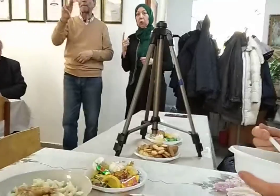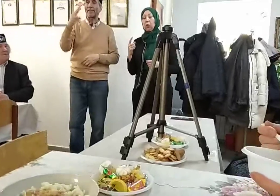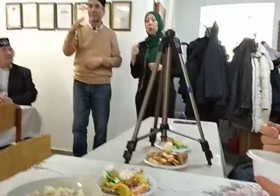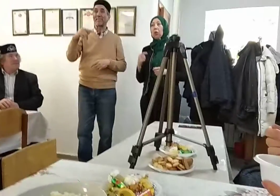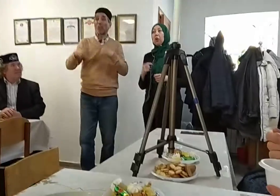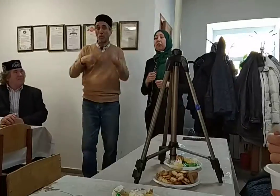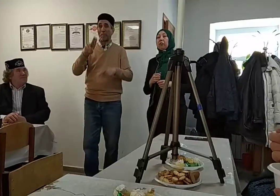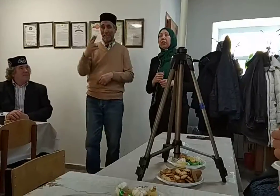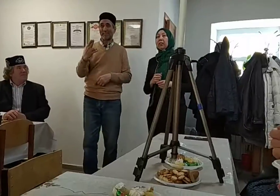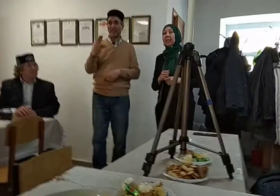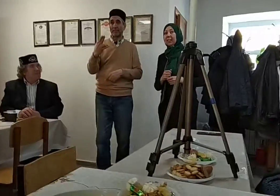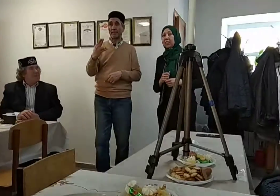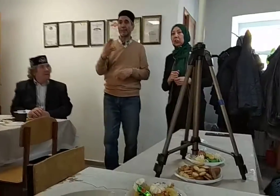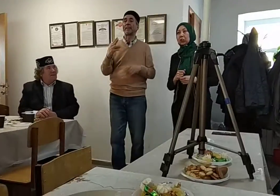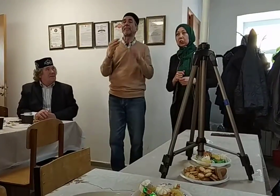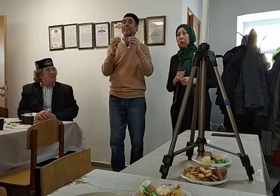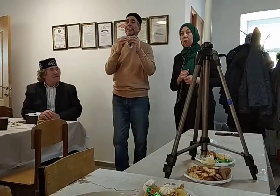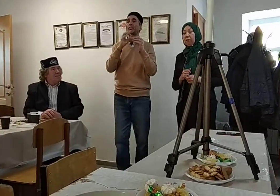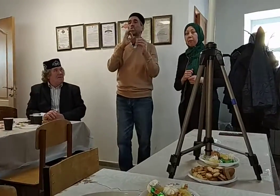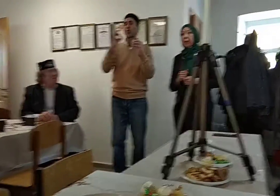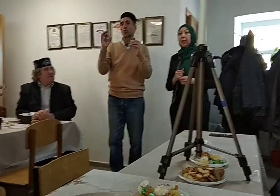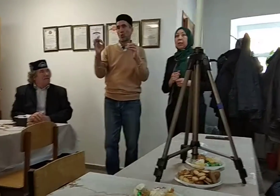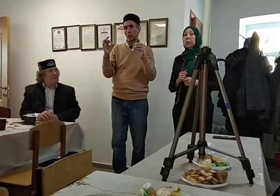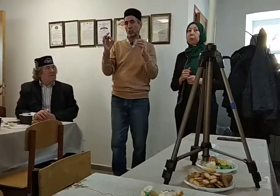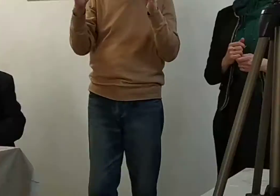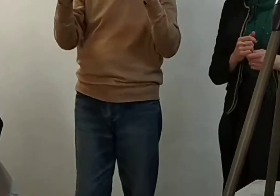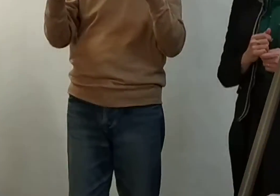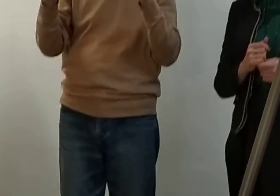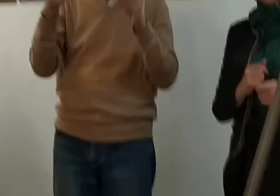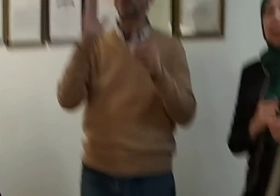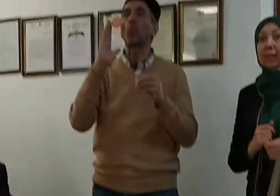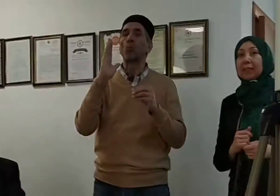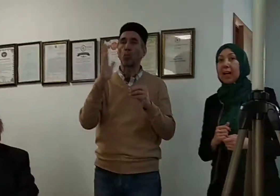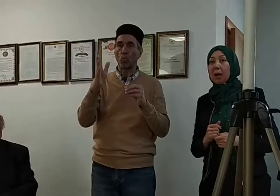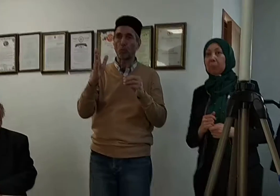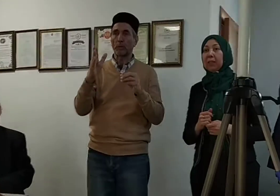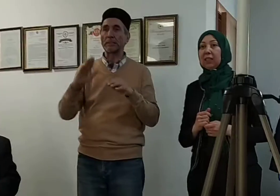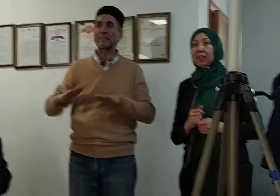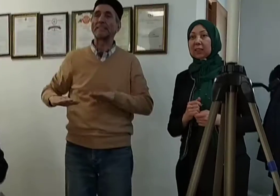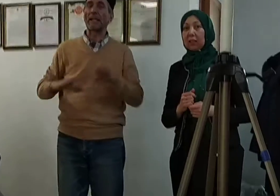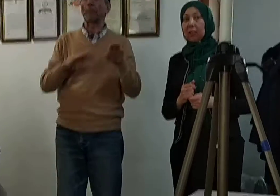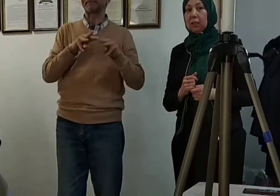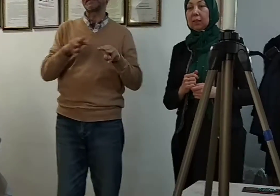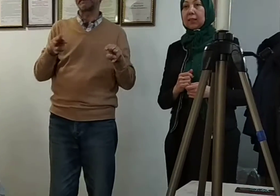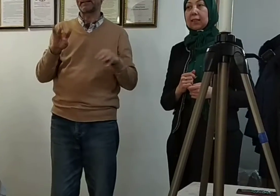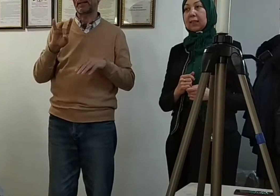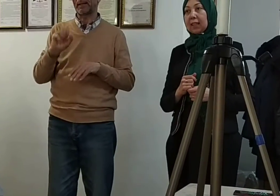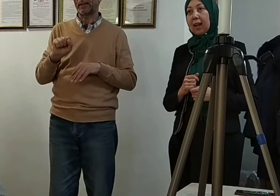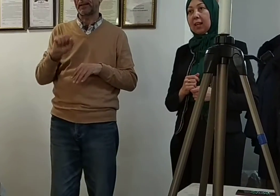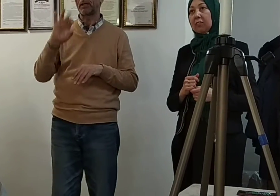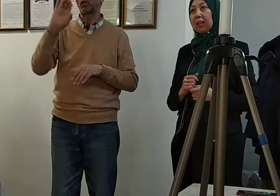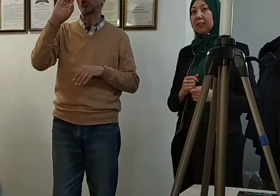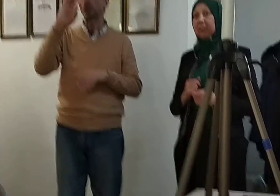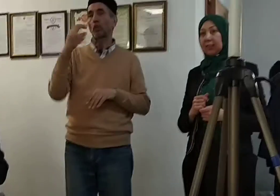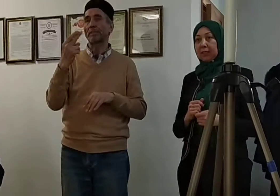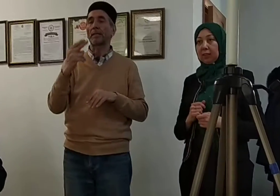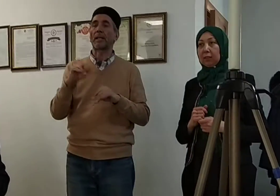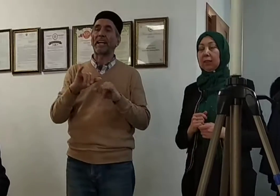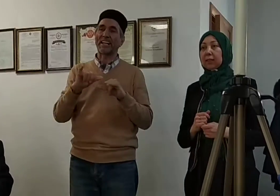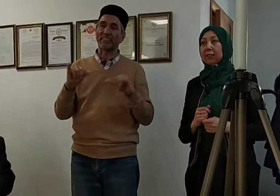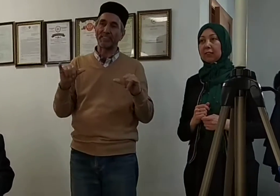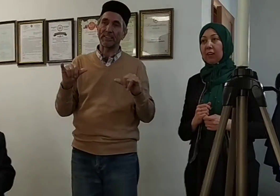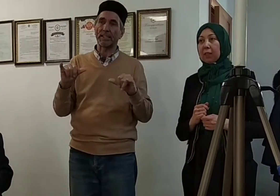пятницу в 10 часов будет замминистра социального